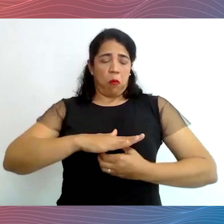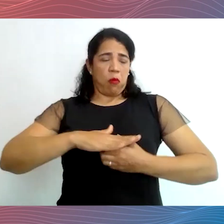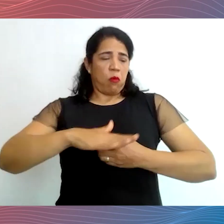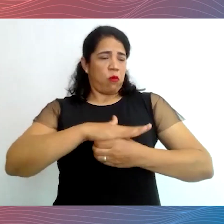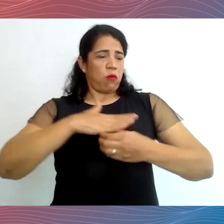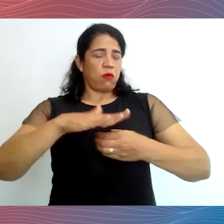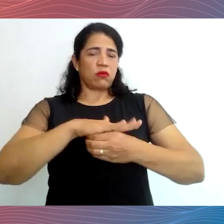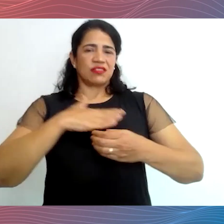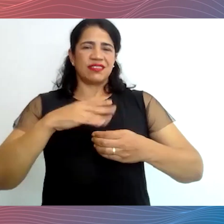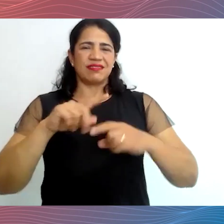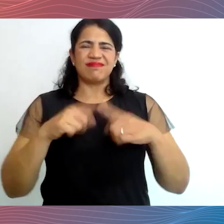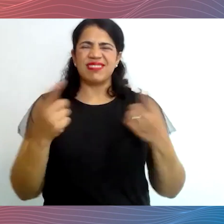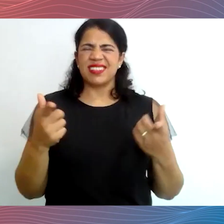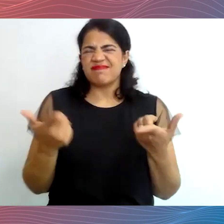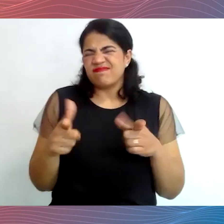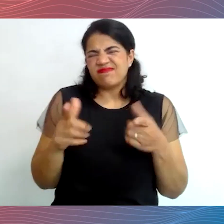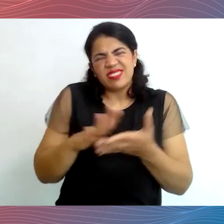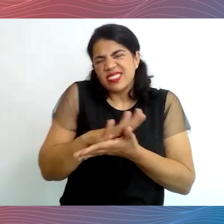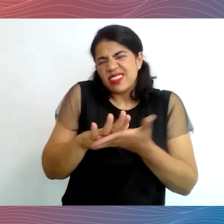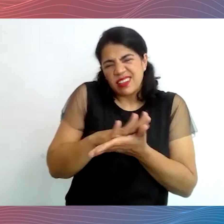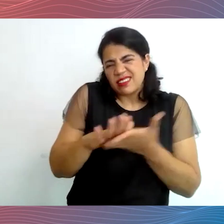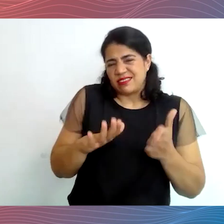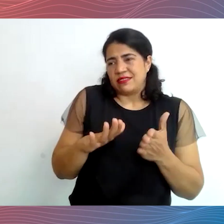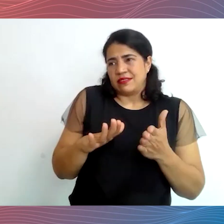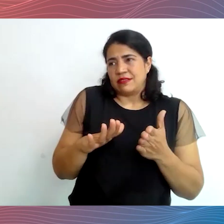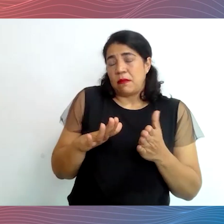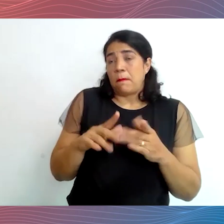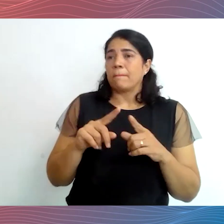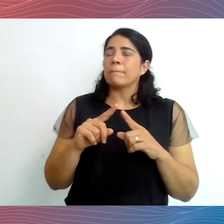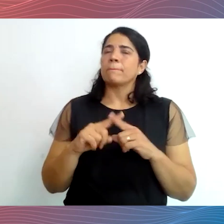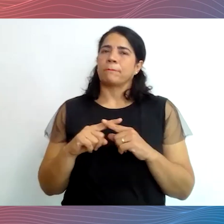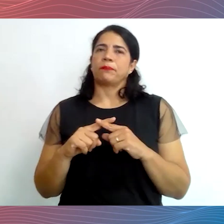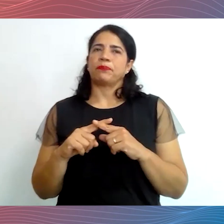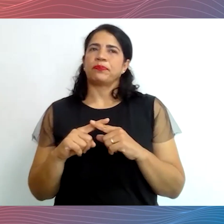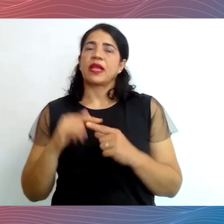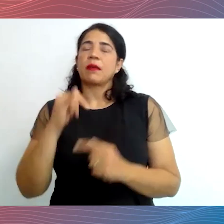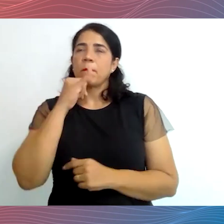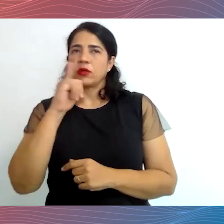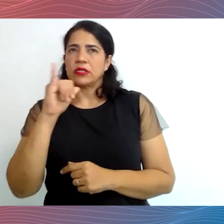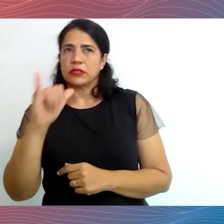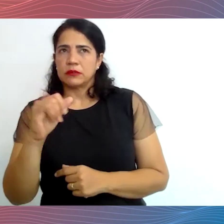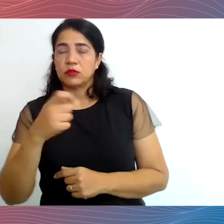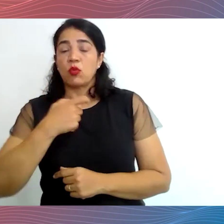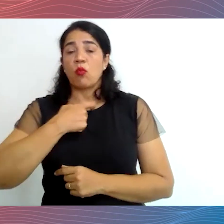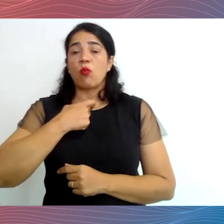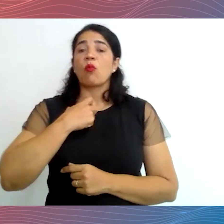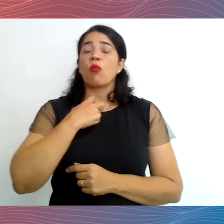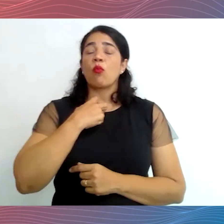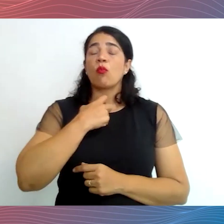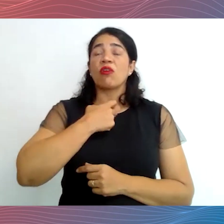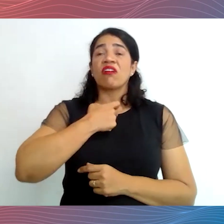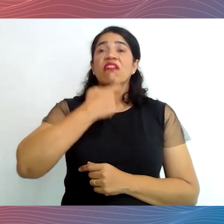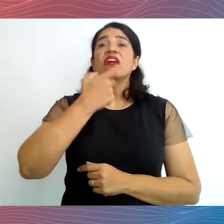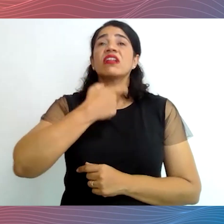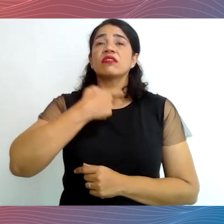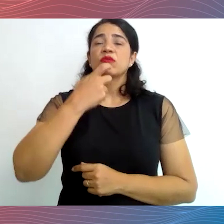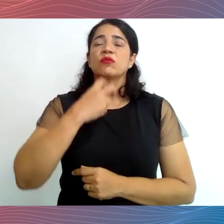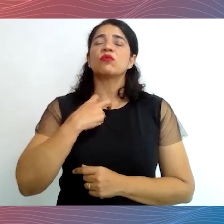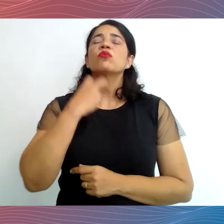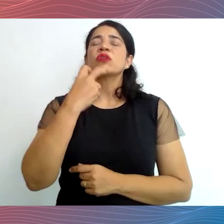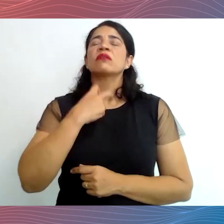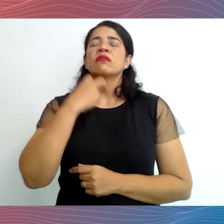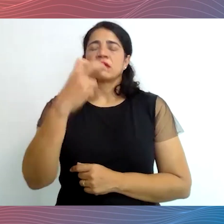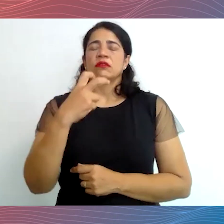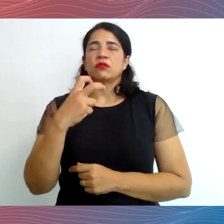irmãos, grito de guerra, né? E proclamar, nós já entramos por lado que a